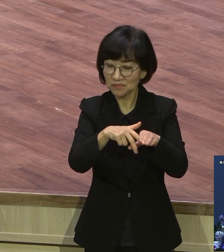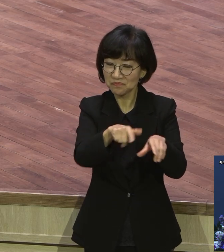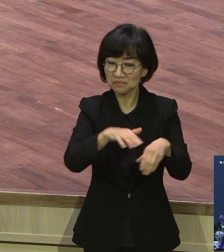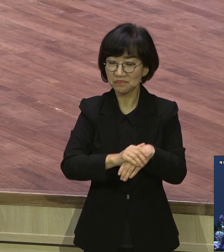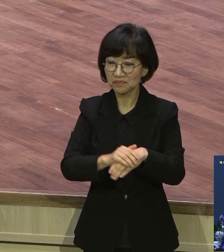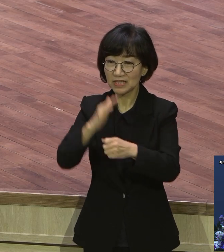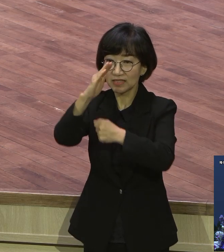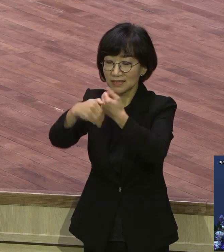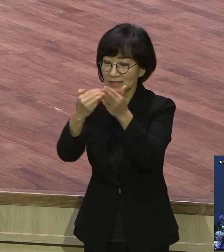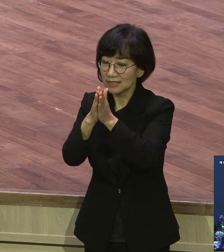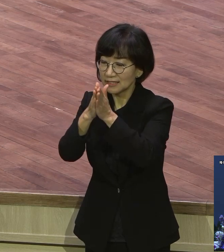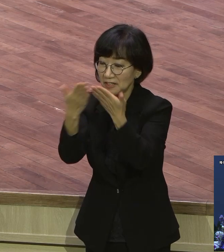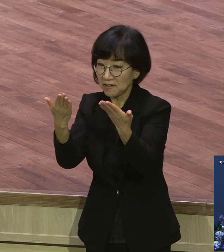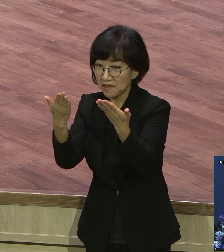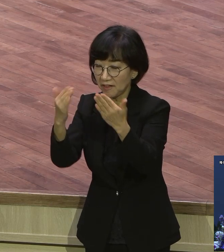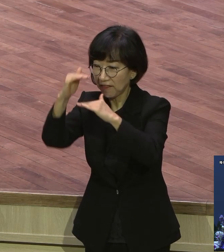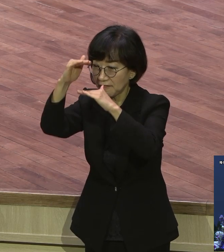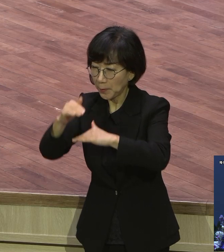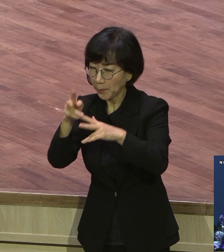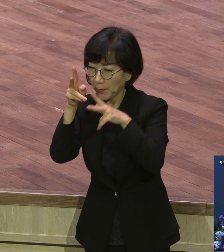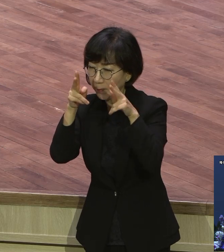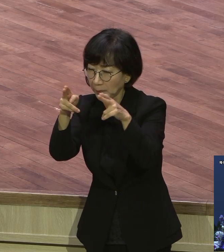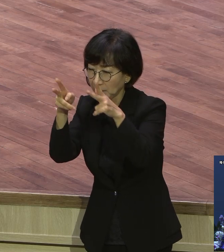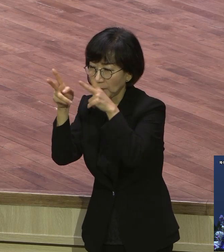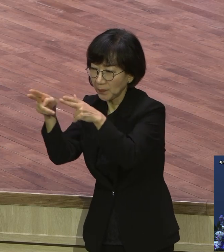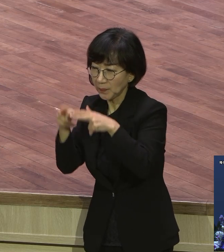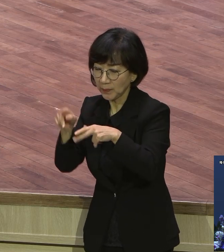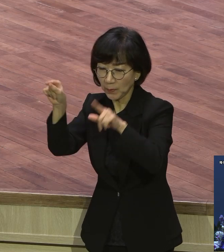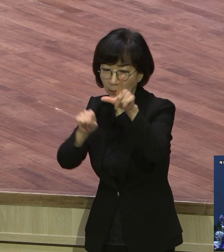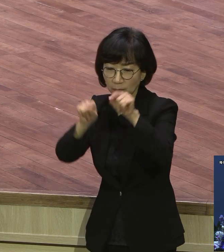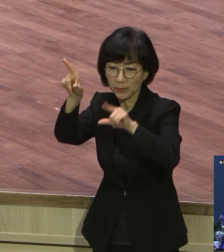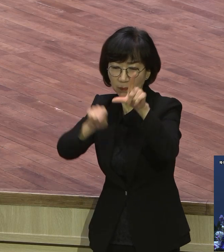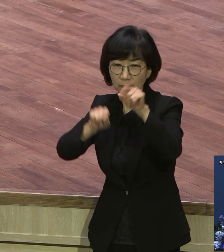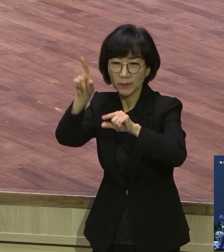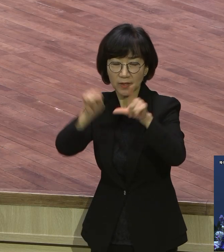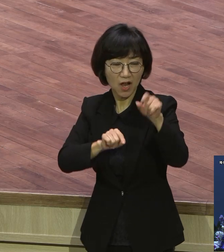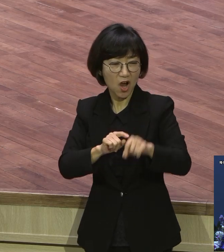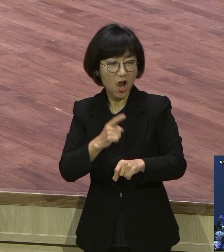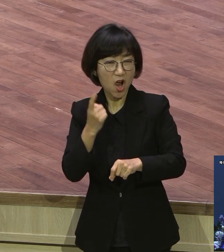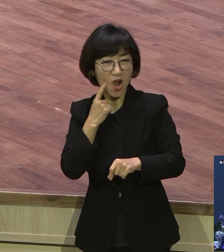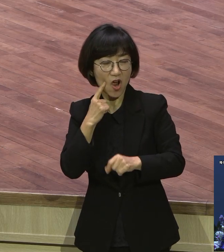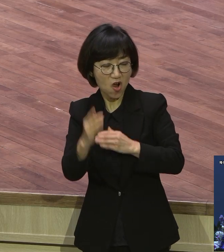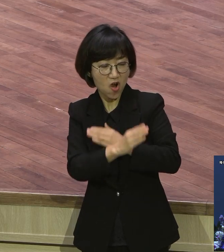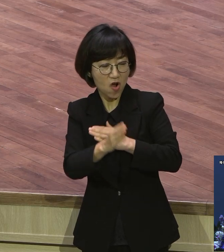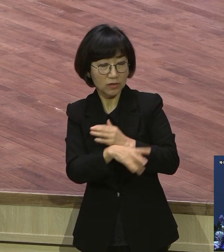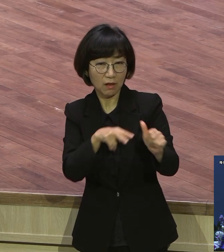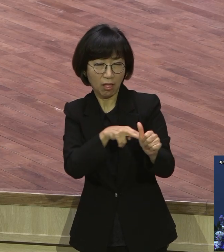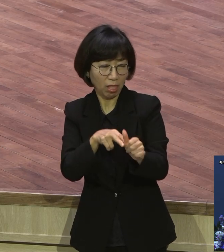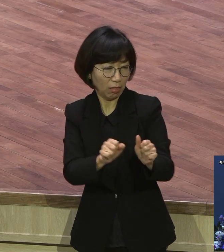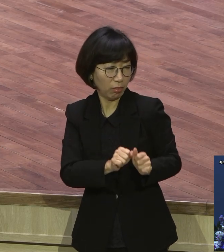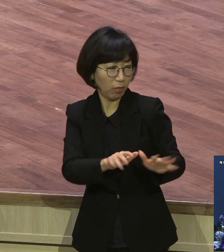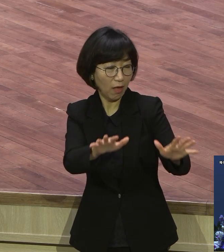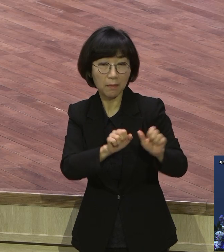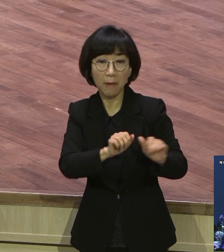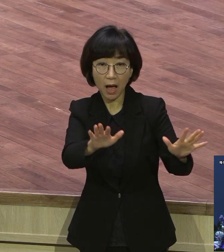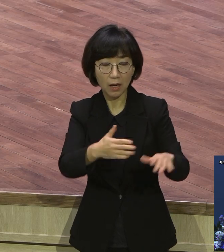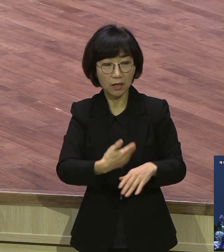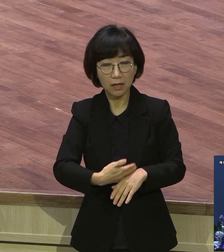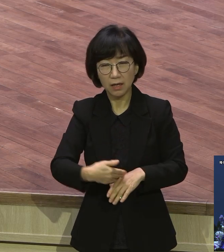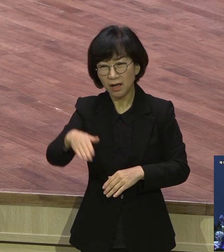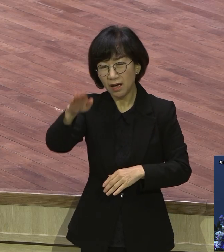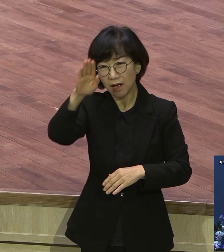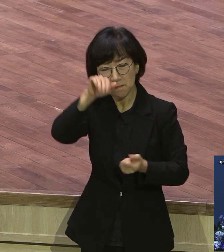교묘하게 조작을 해가지고 잘못된 정보를 퍼뜨리고 그것이 마치 전염병처럼